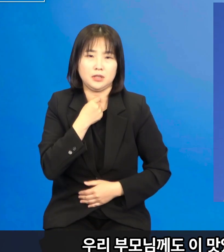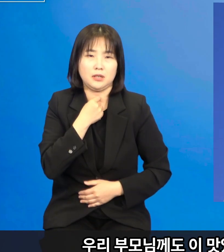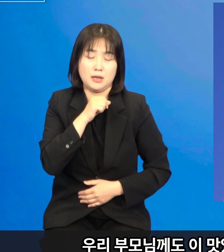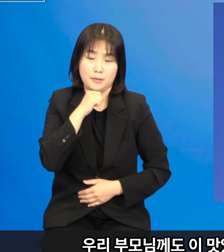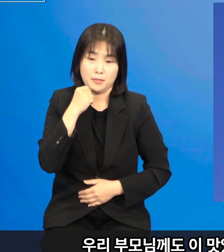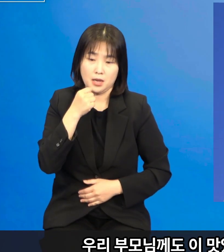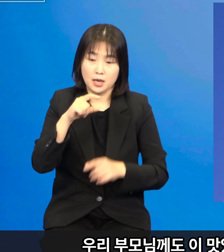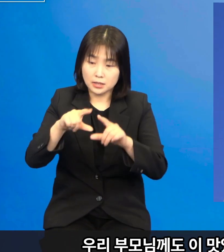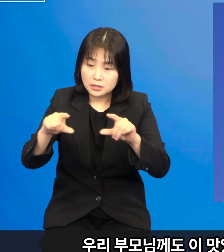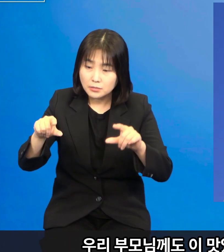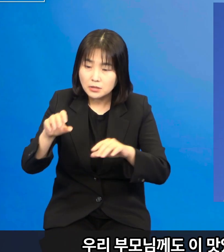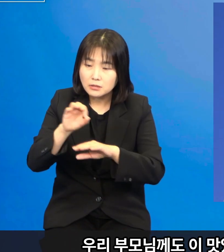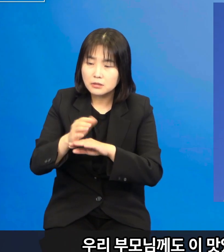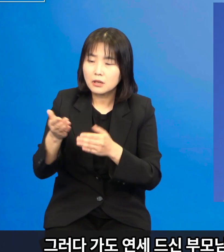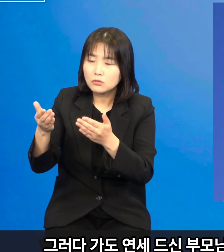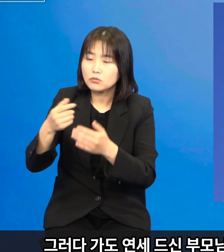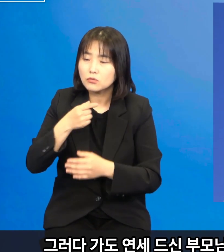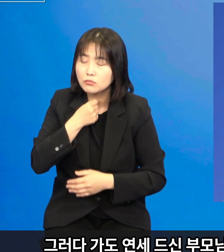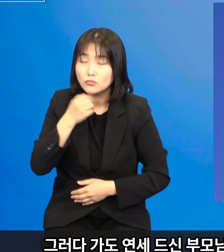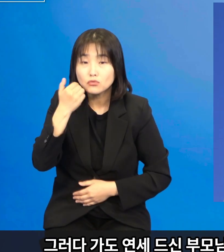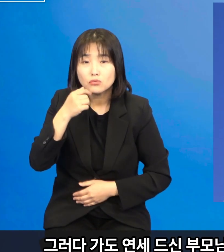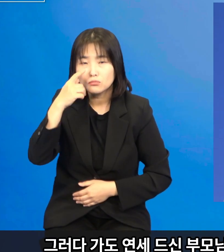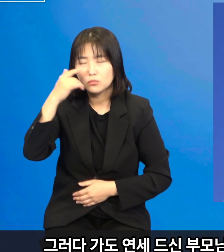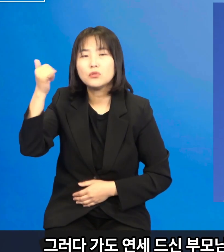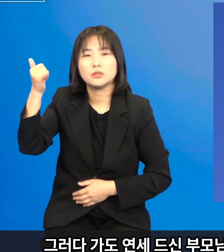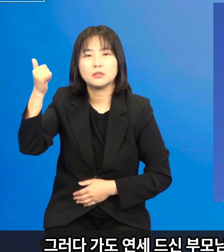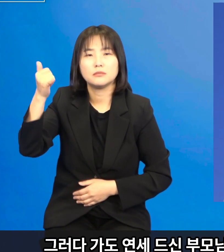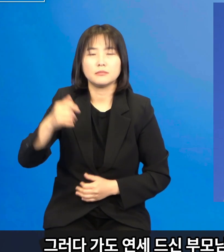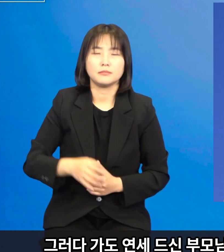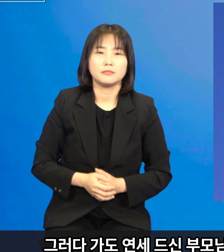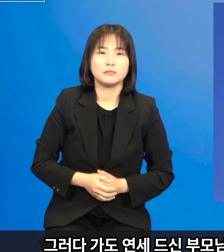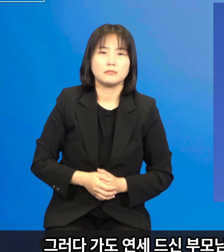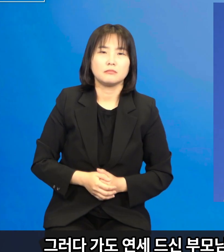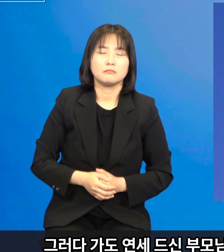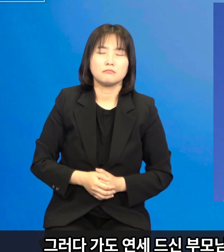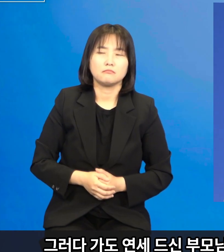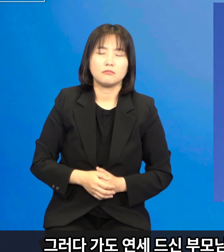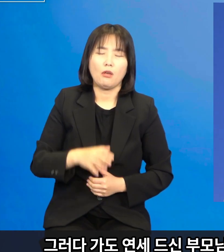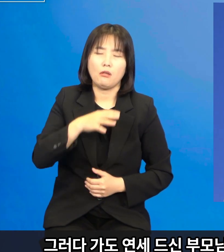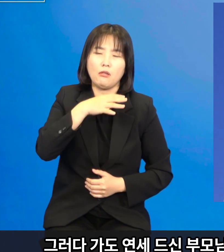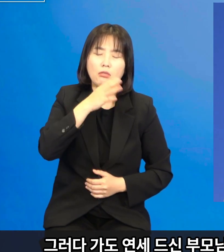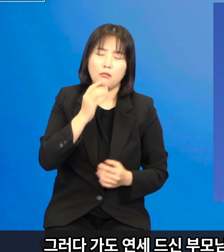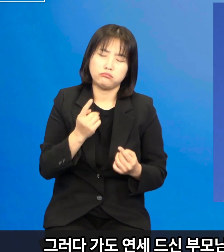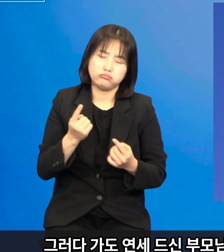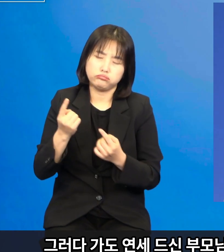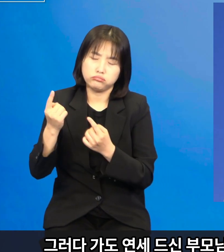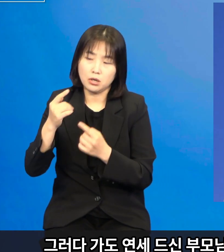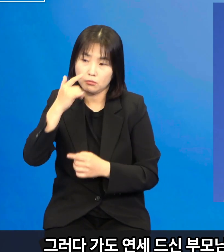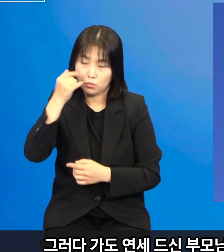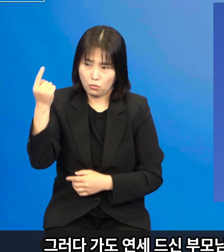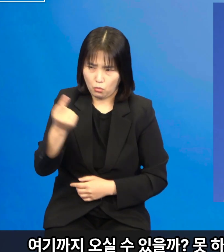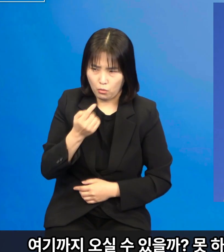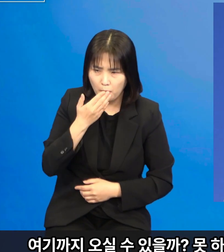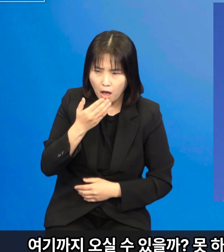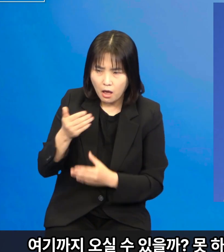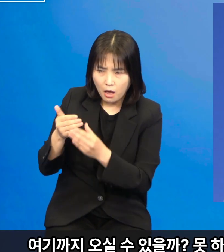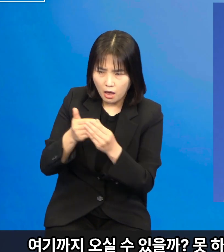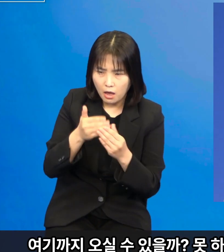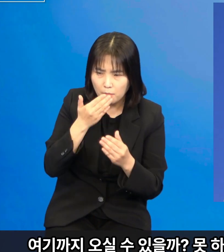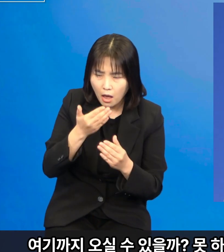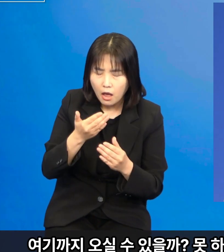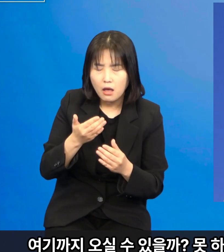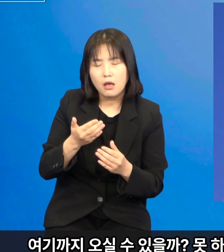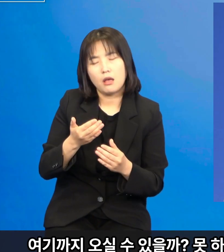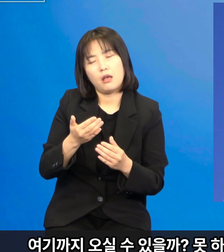음식 사드리고 싶다. 그러다가도 연세 드신 부모님이 이제 여기 오실 수 있을까? 여기까지 오실